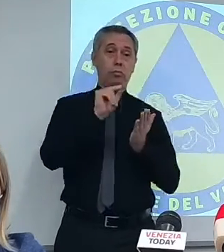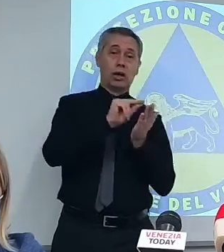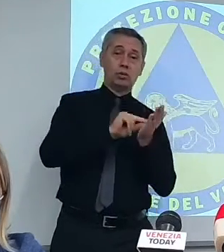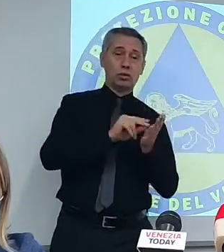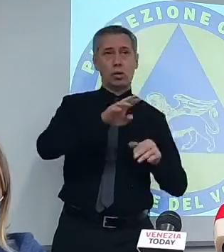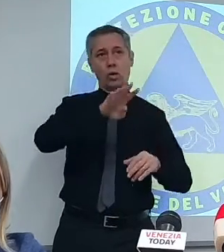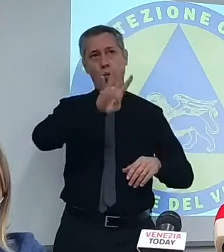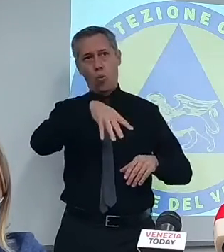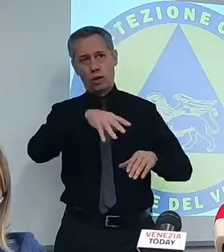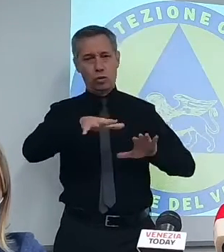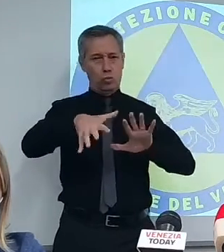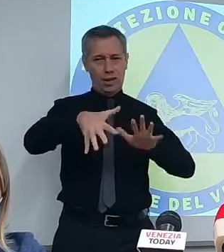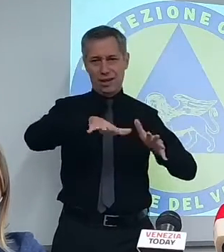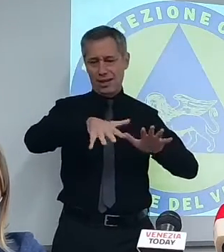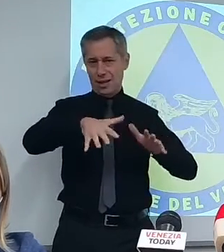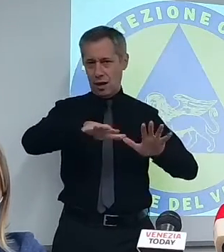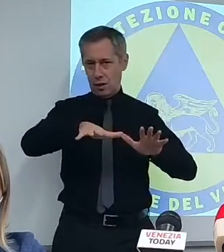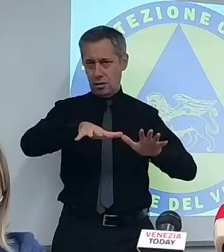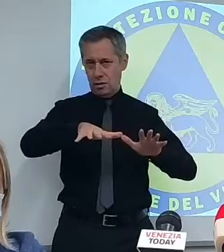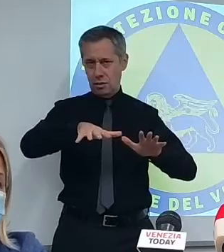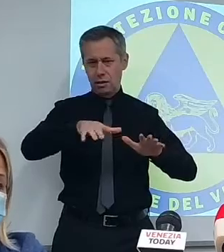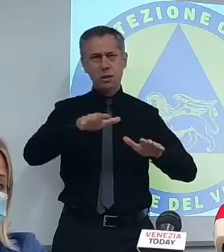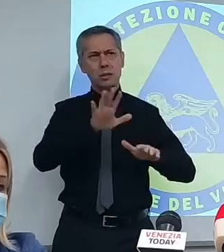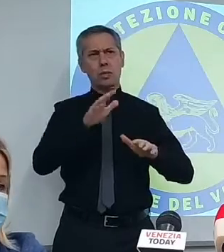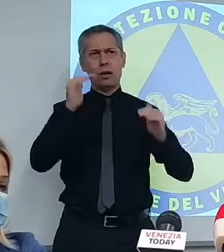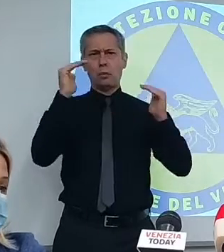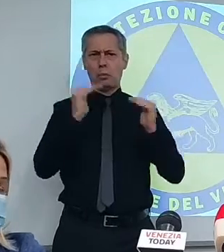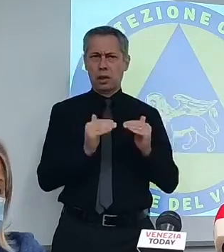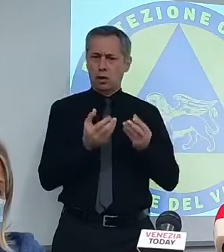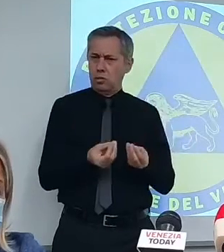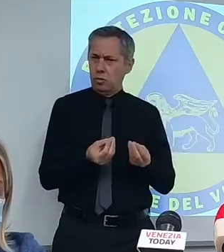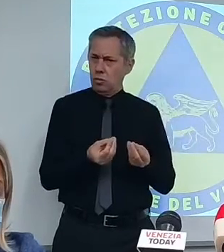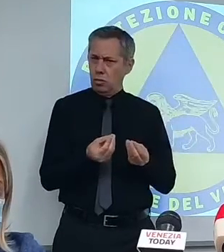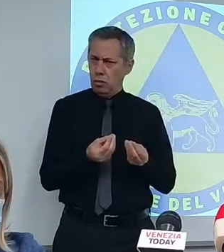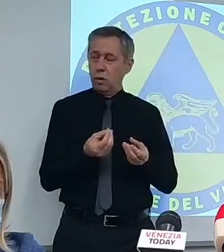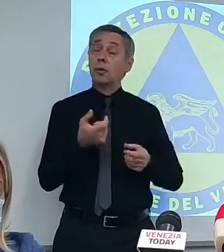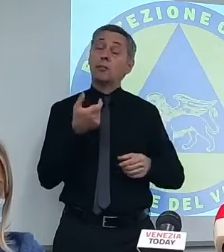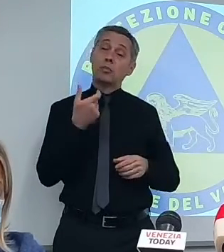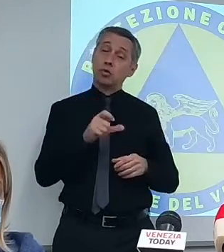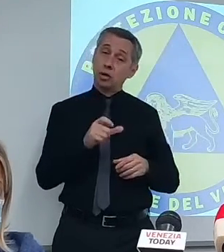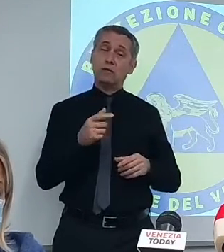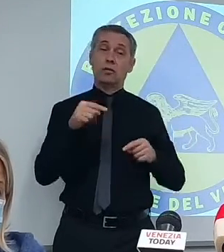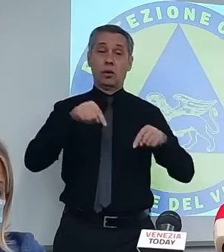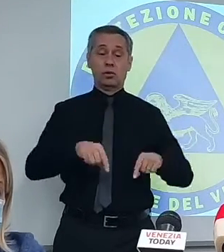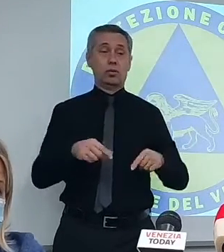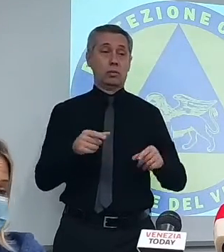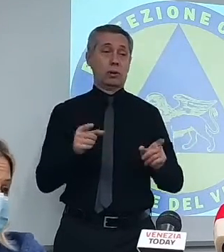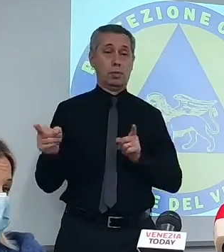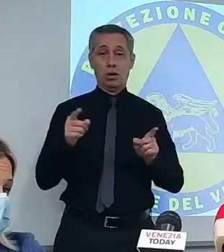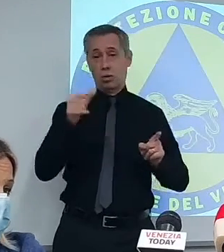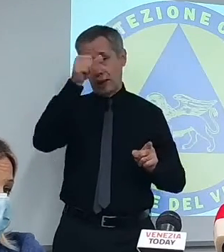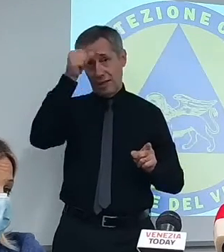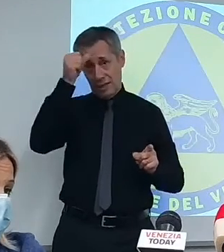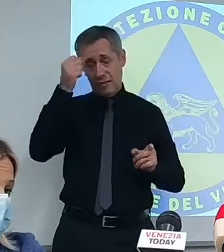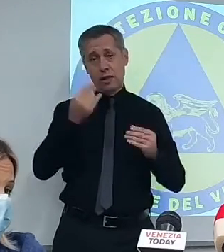circola quasi tutti i casi sono delta ma in arrivo c'è la beta una variante è ancora sconosciuta che potrebbe rappresentare